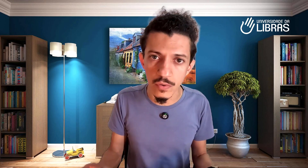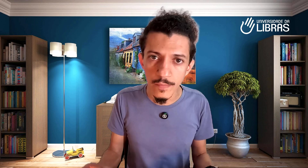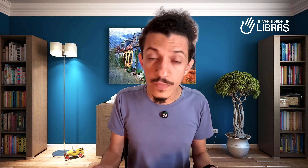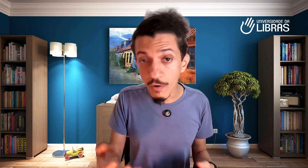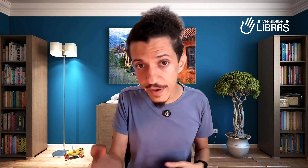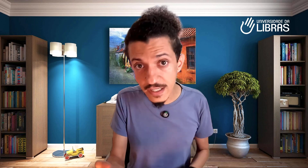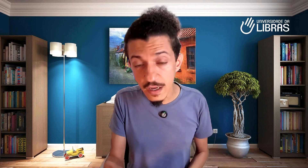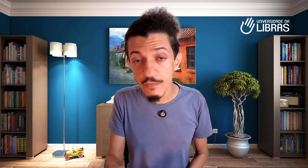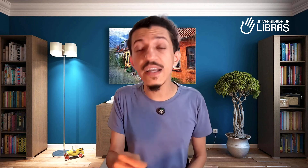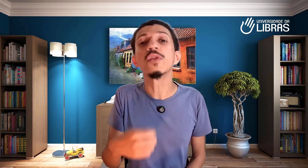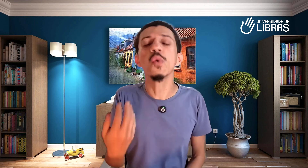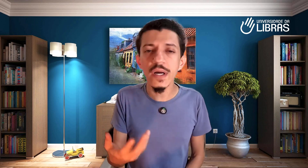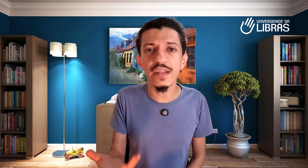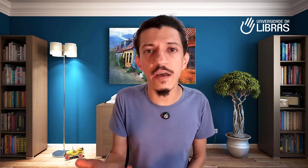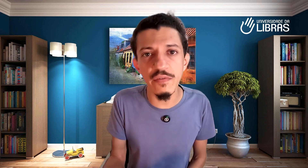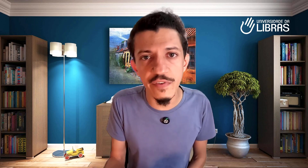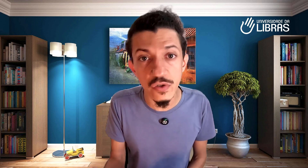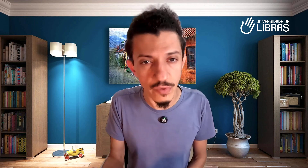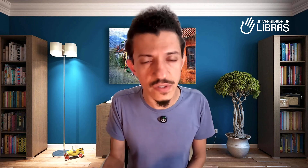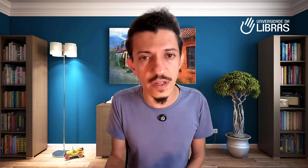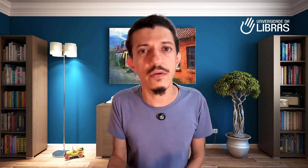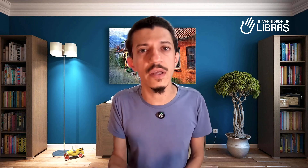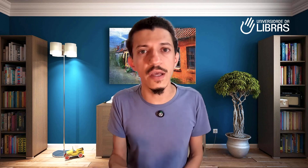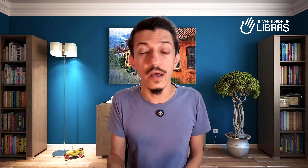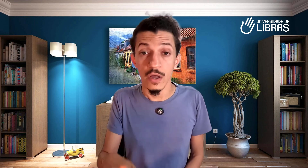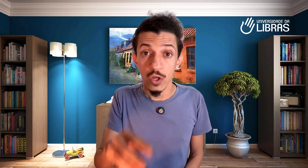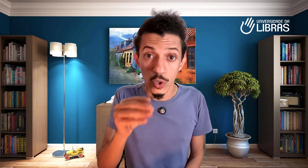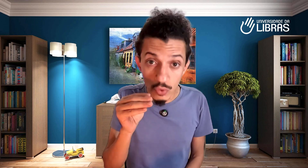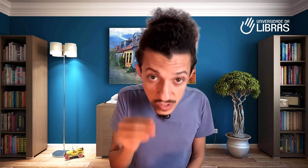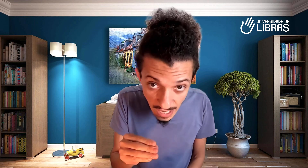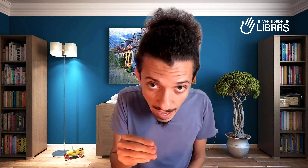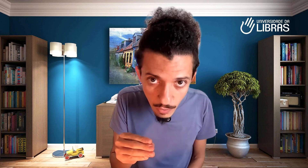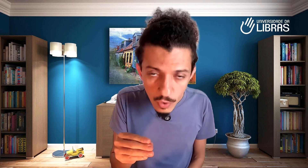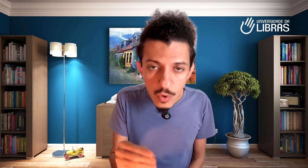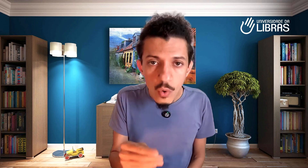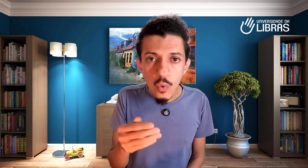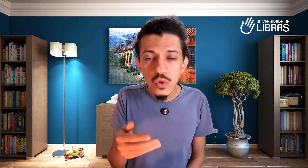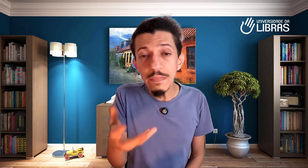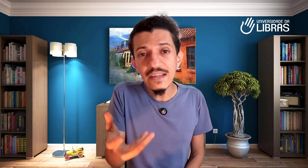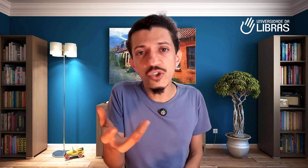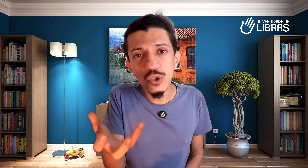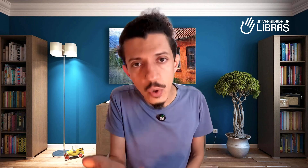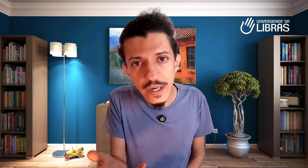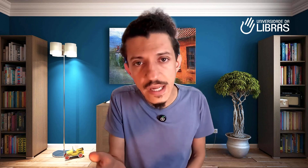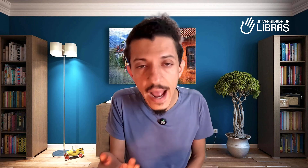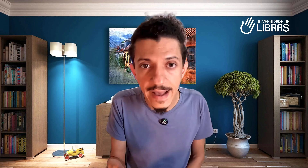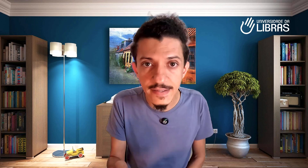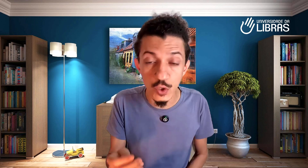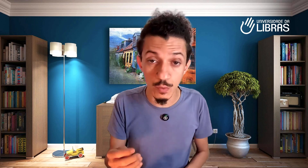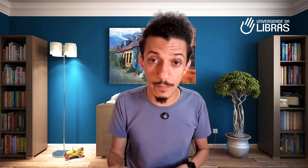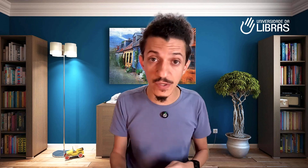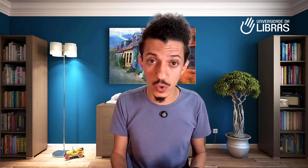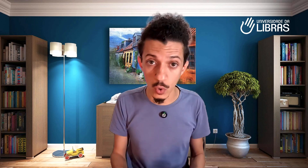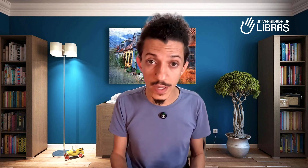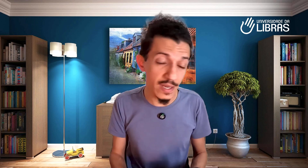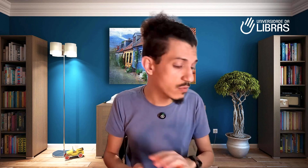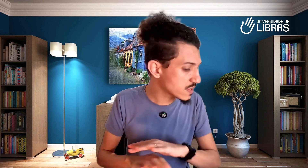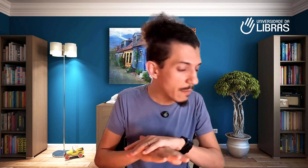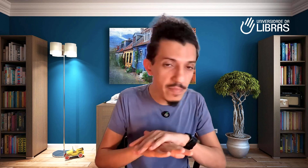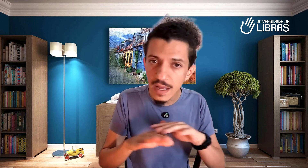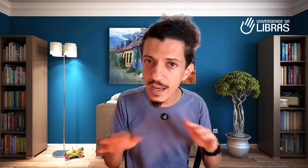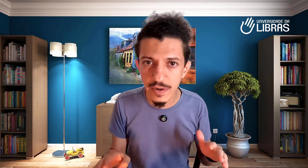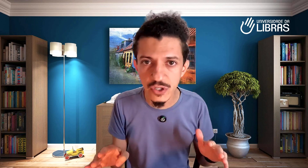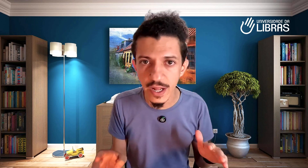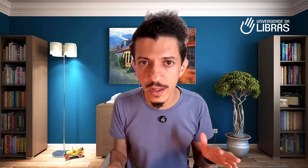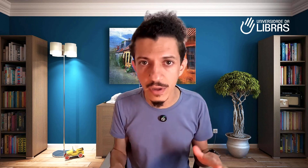tudo, talvez você nunca tenha me visto mostrando aqui do zero os bastidores reais de uma pessoa que não